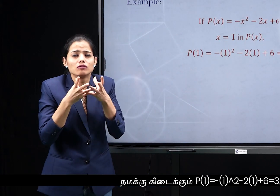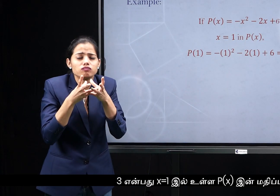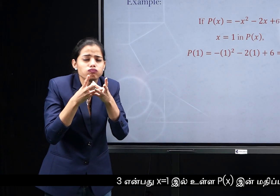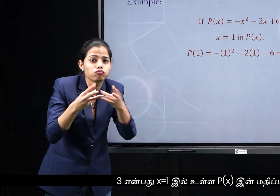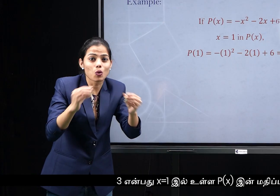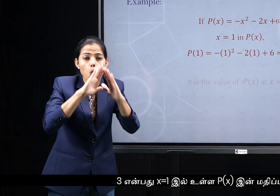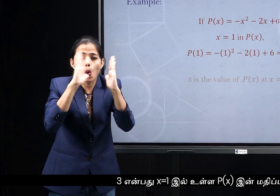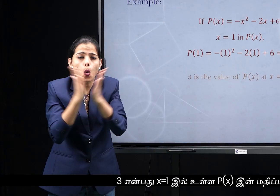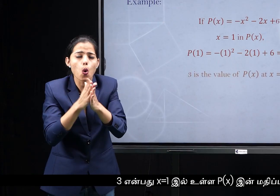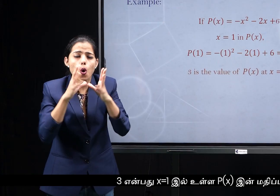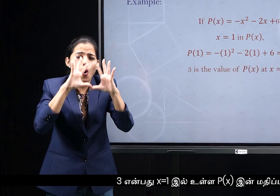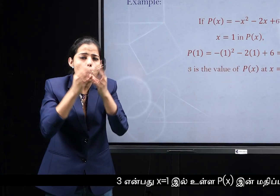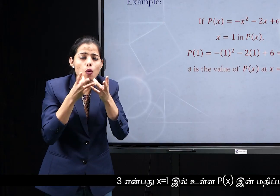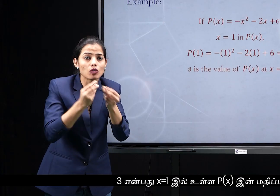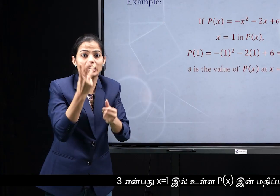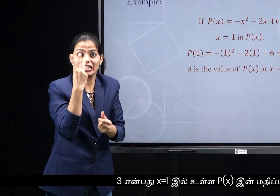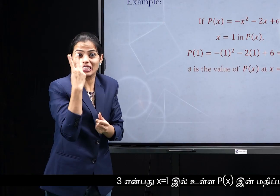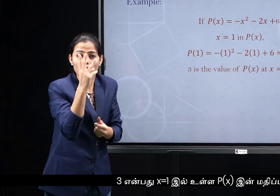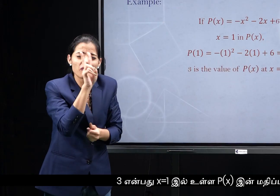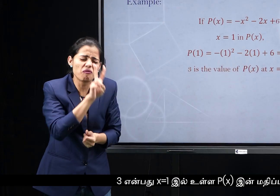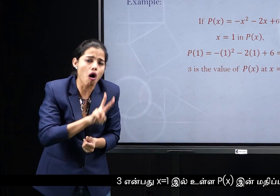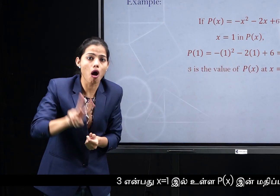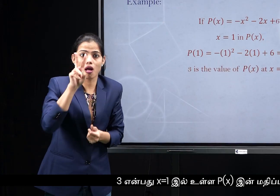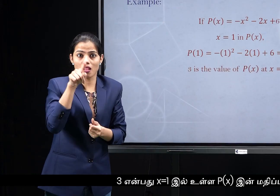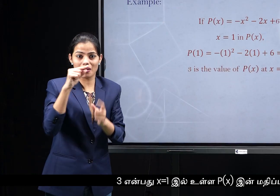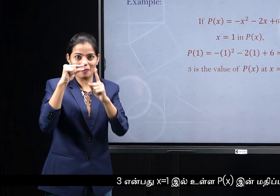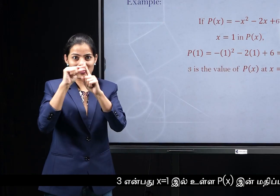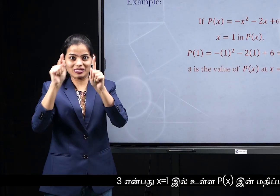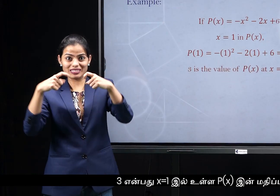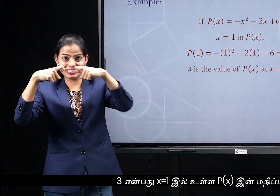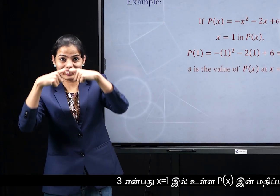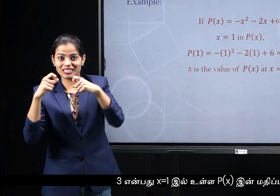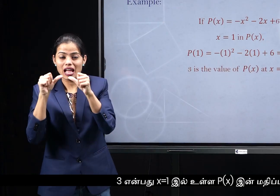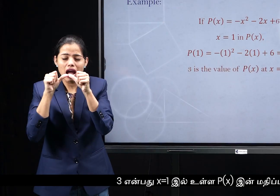3 என்பது x ஈடு 1இல் உள்ள p வட்ட அடைப்புக்குறிக்குள் x இன் மதிப்பு.